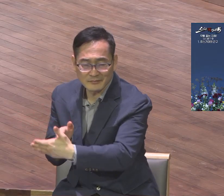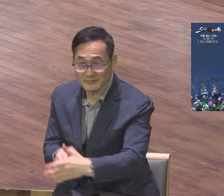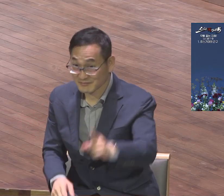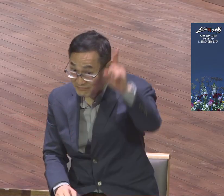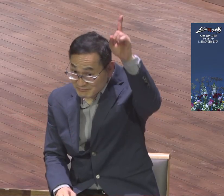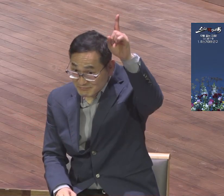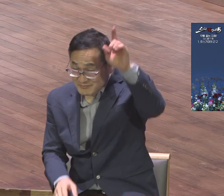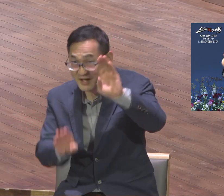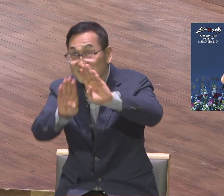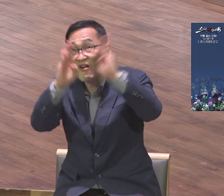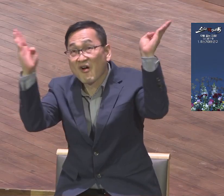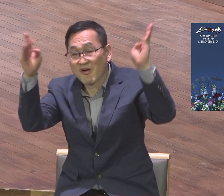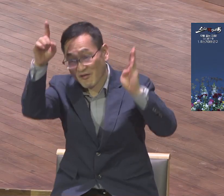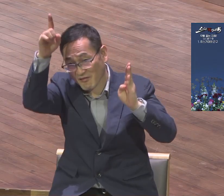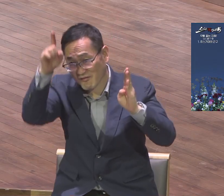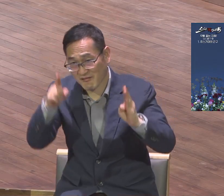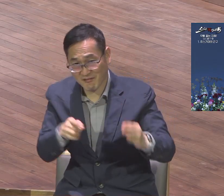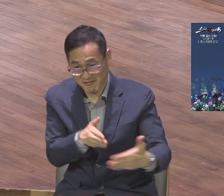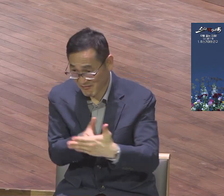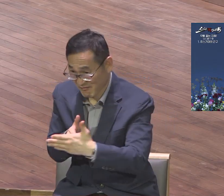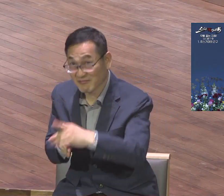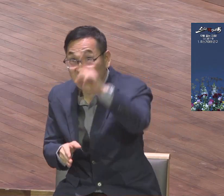있어요.